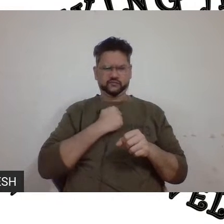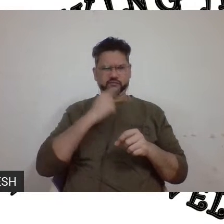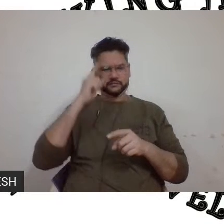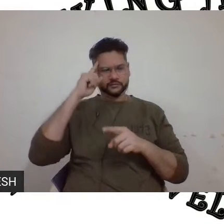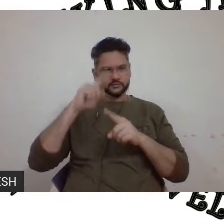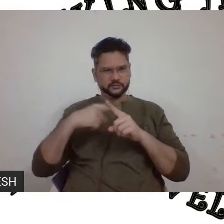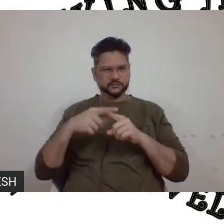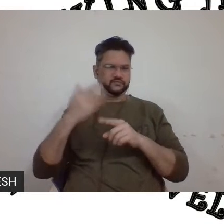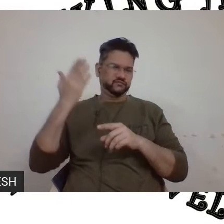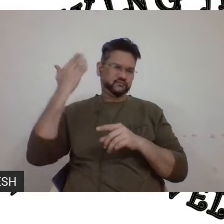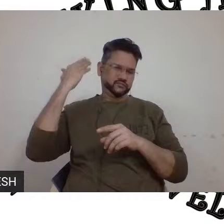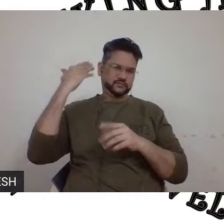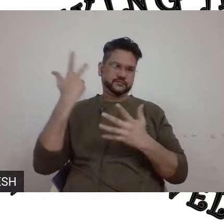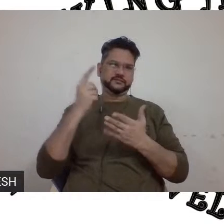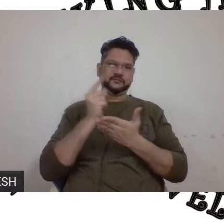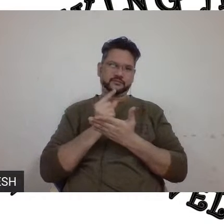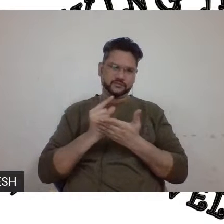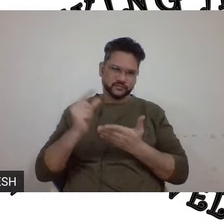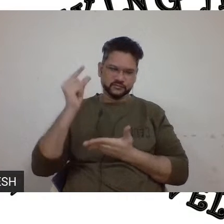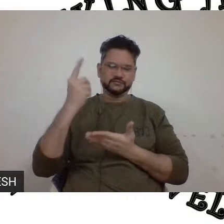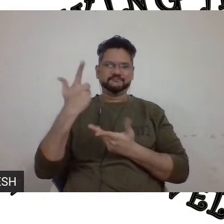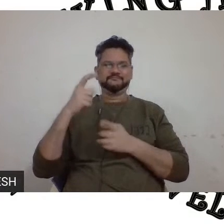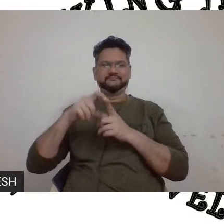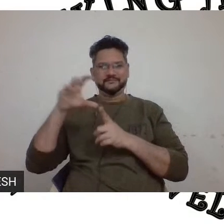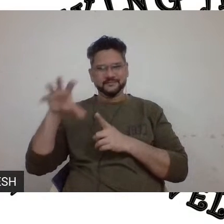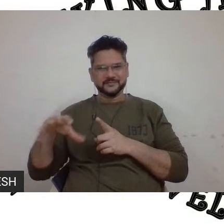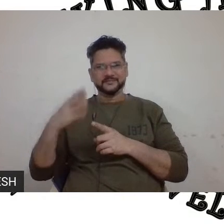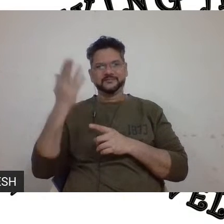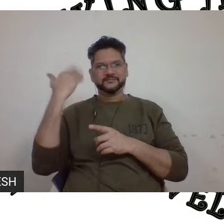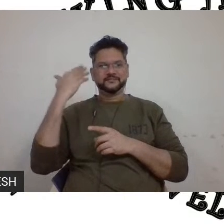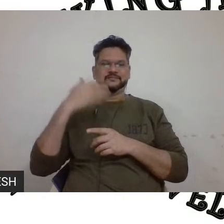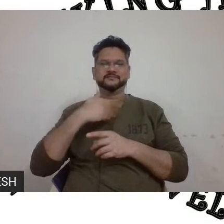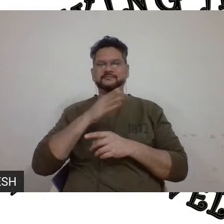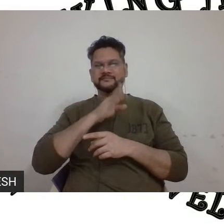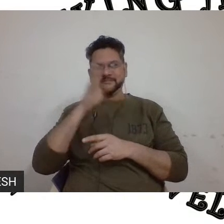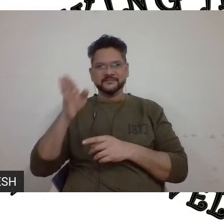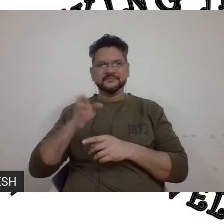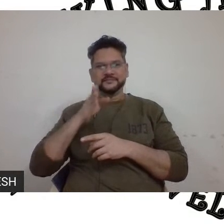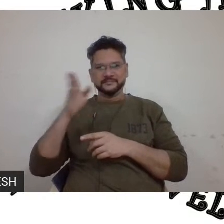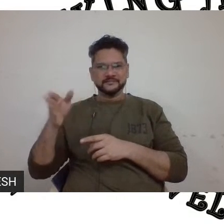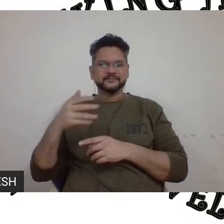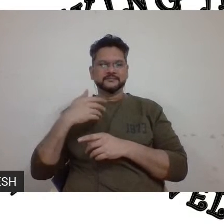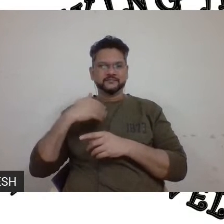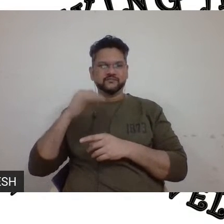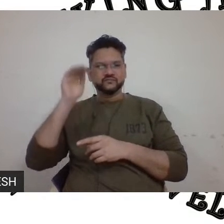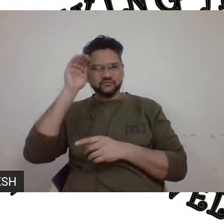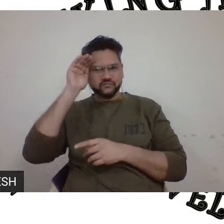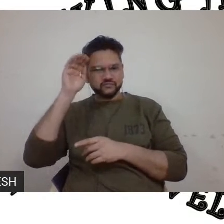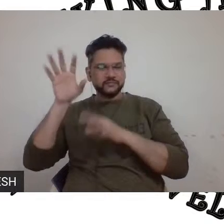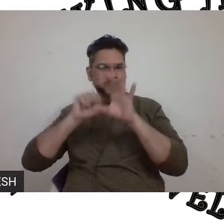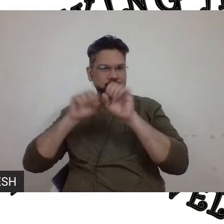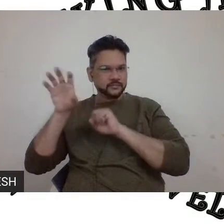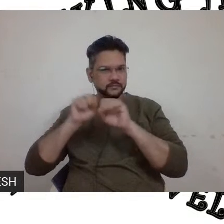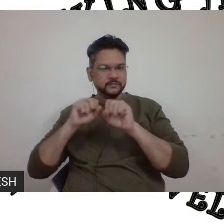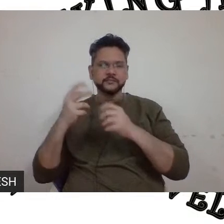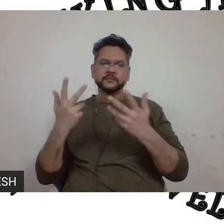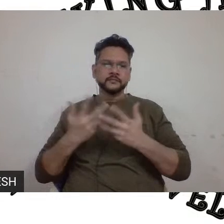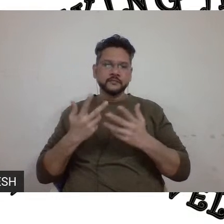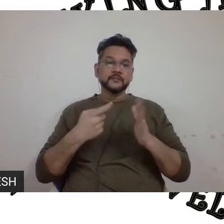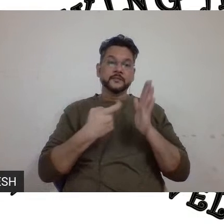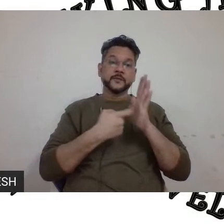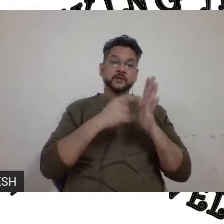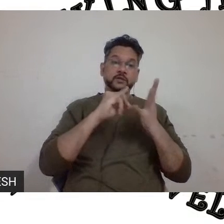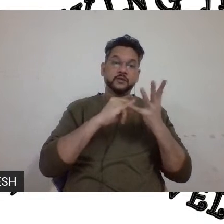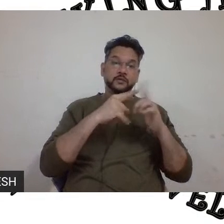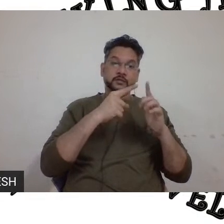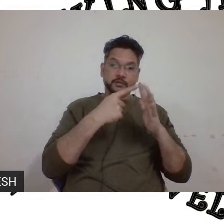और डिपार्टमेंट्स और ऑफिसेस में भी जाकर जानकारी ली है, तो वहां पर रोस्टर आज तक कभी बने ही